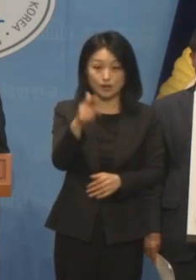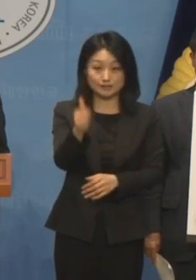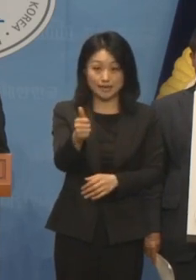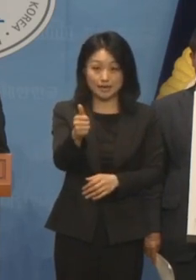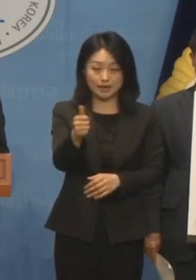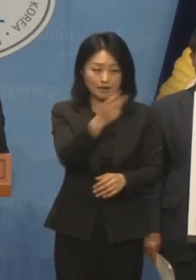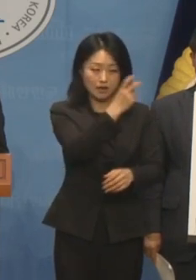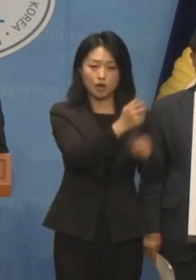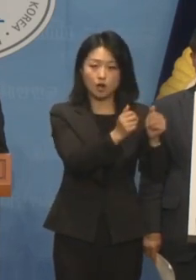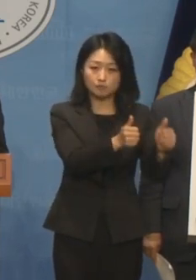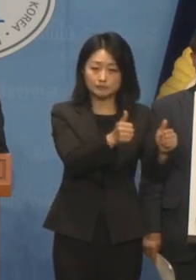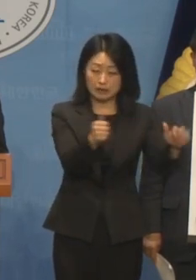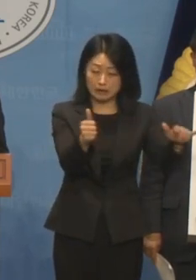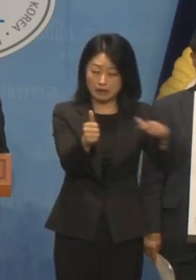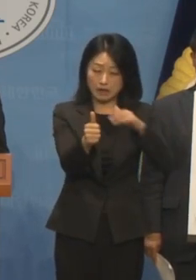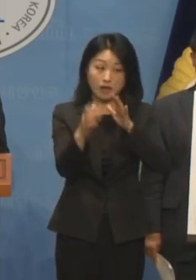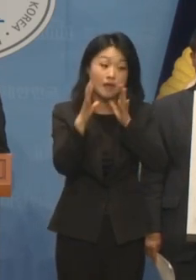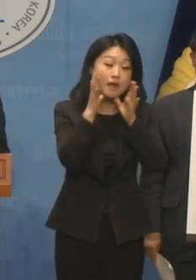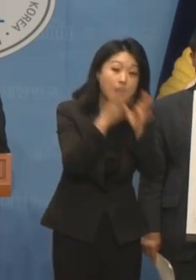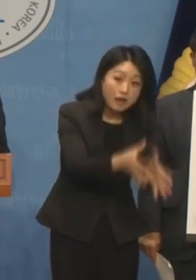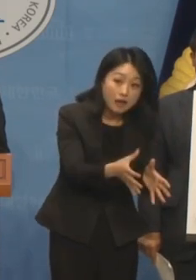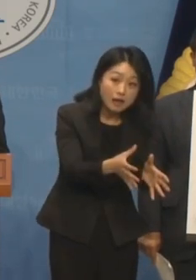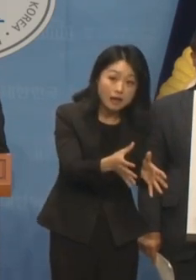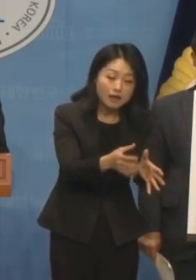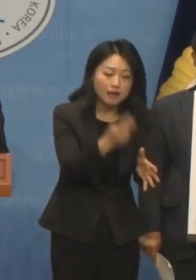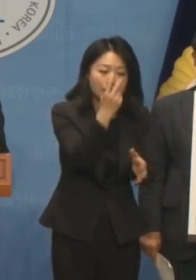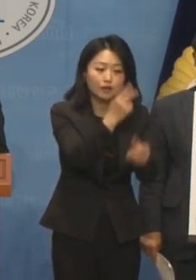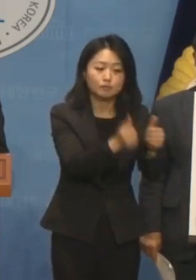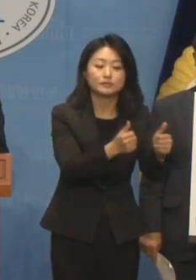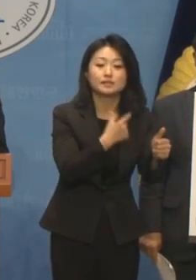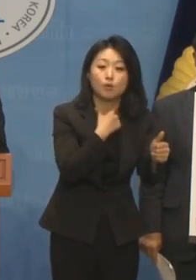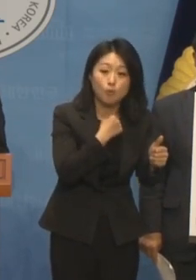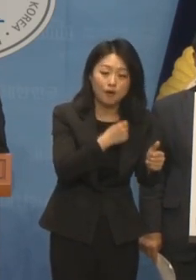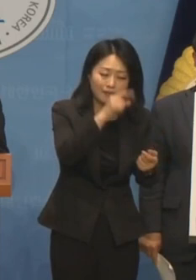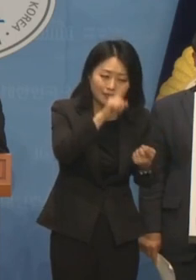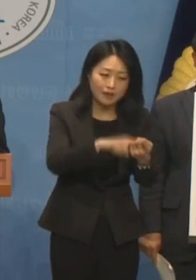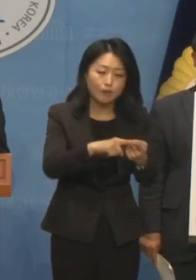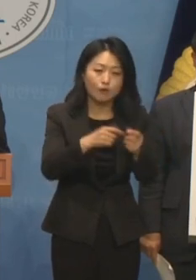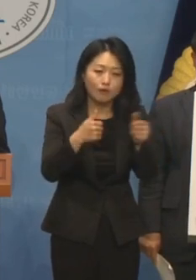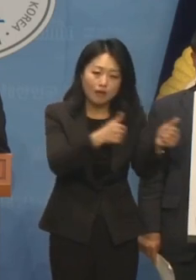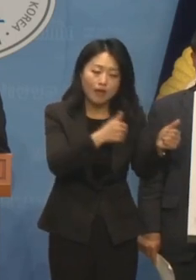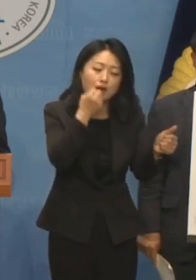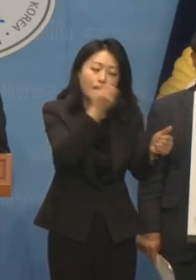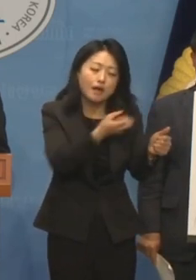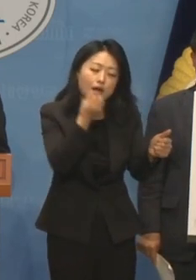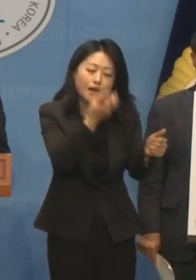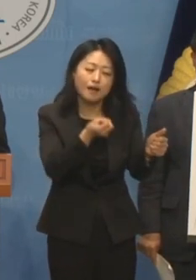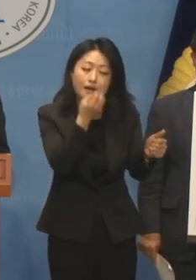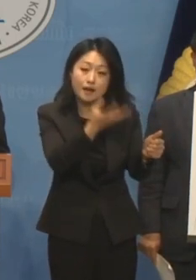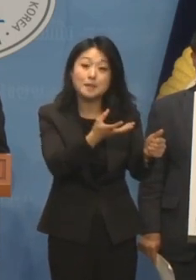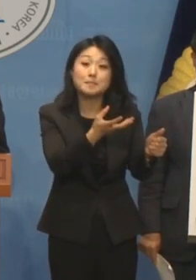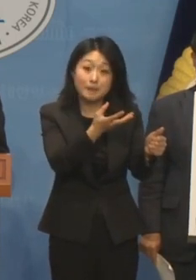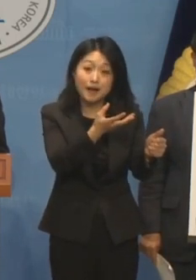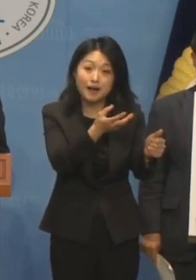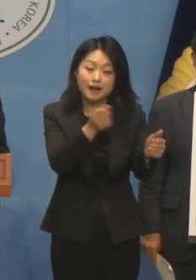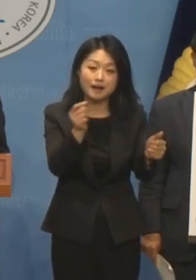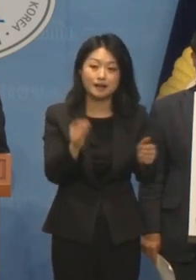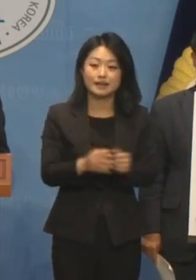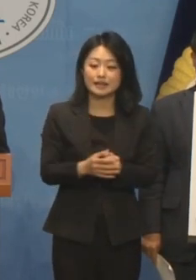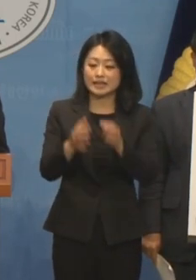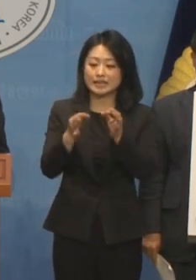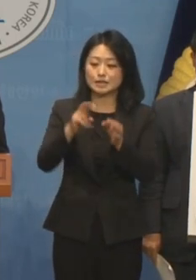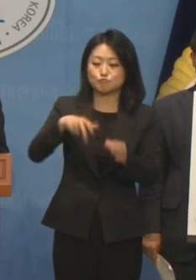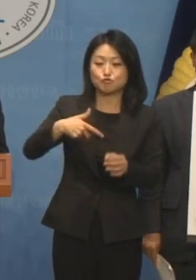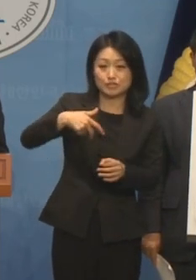검찰의 의도대로 속았고 검찰이 원하는 대로 진술합니다. 그렇게 검찰은 김문기가